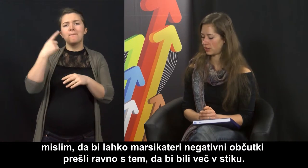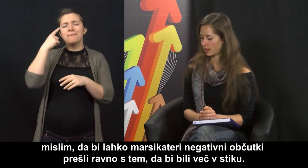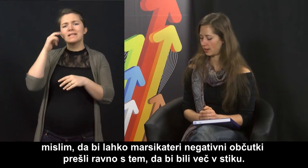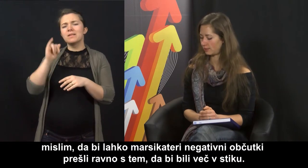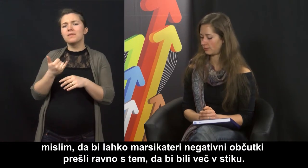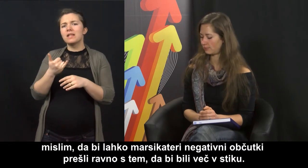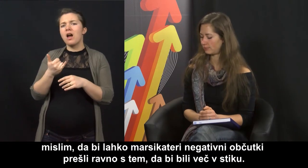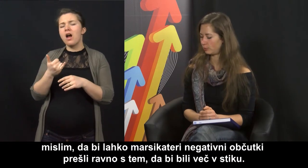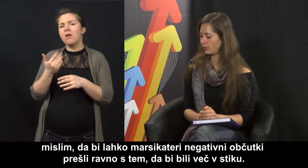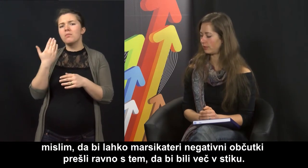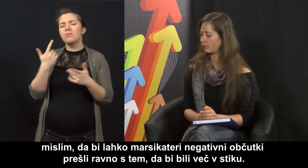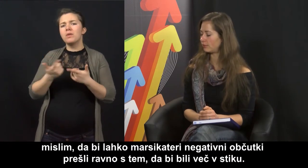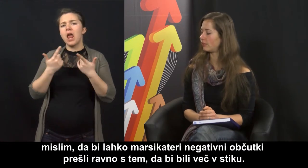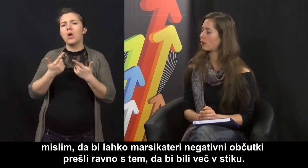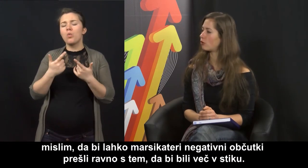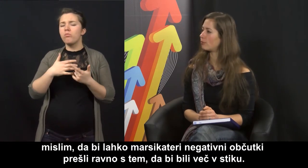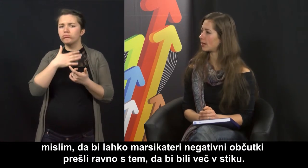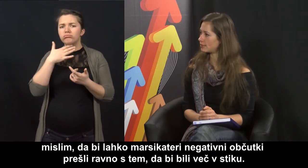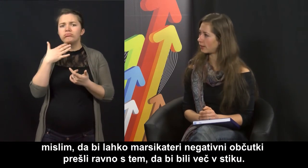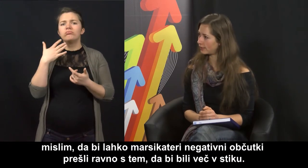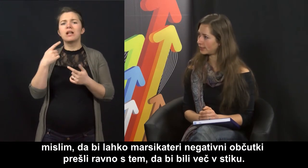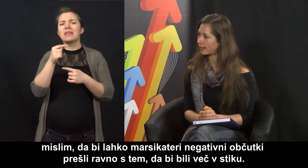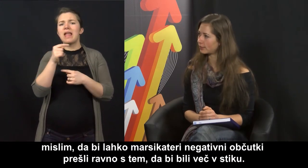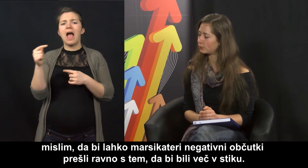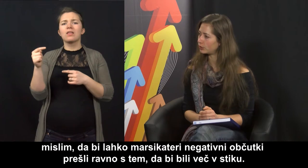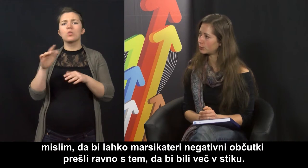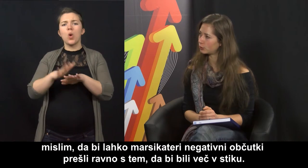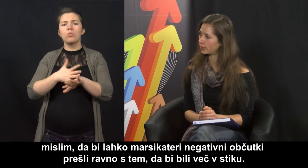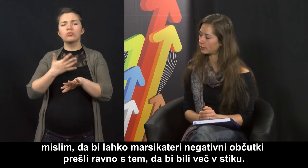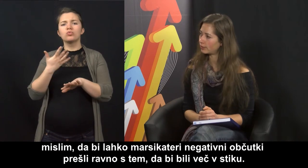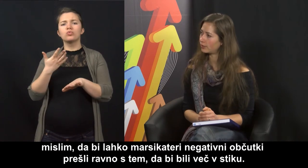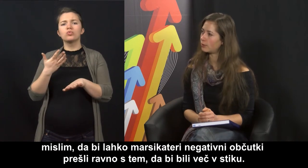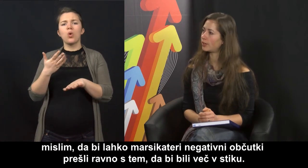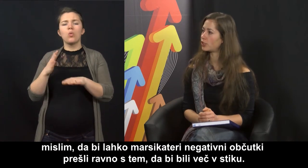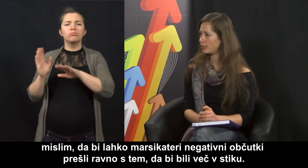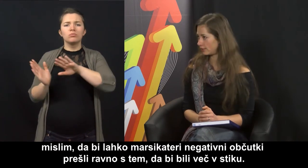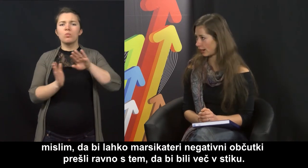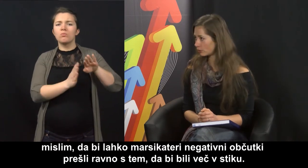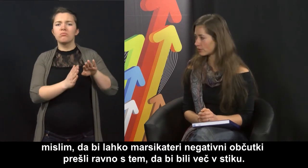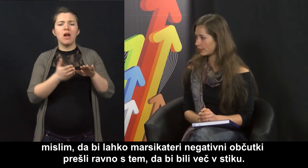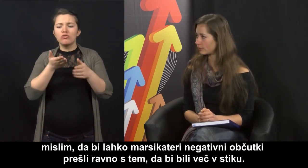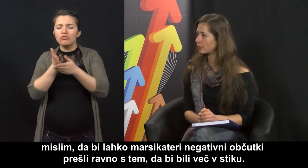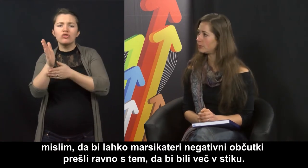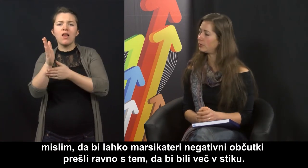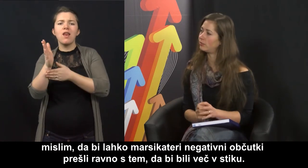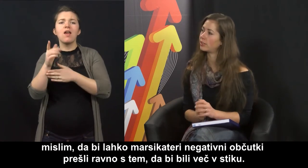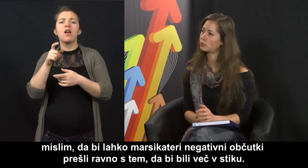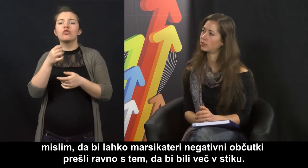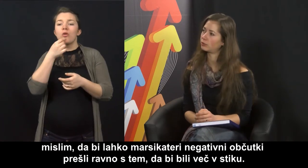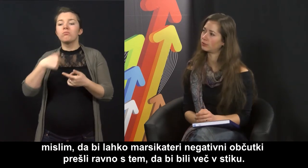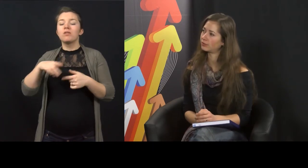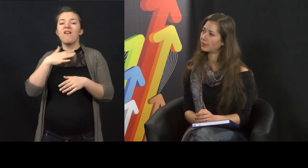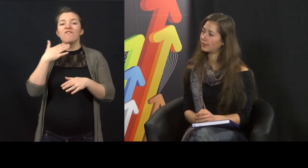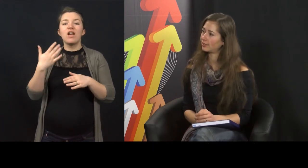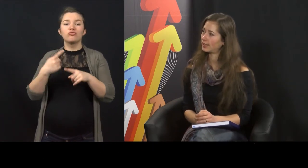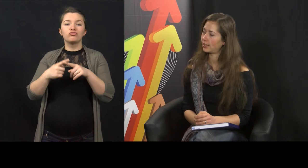mislim, da bi lahko marsikateri negativni občutek prešli ravno s tem, da bi bili več v